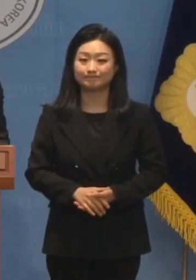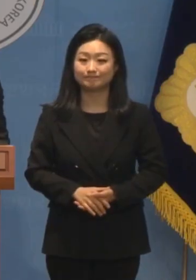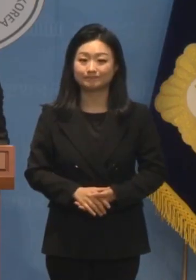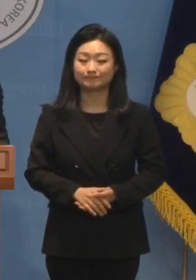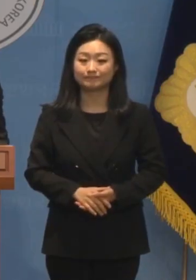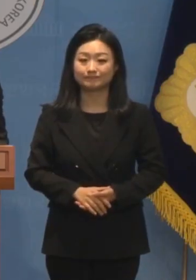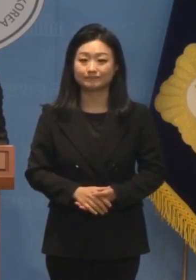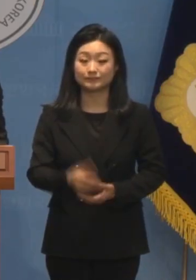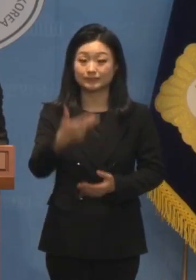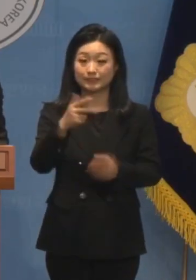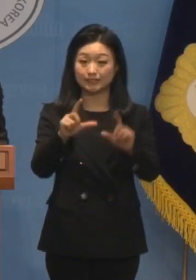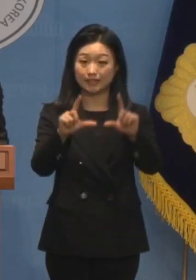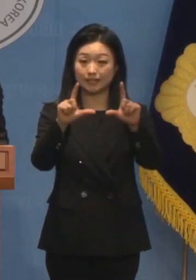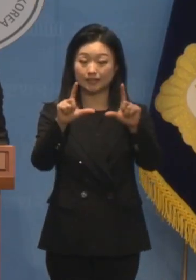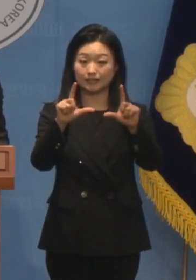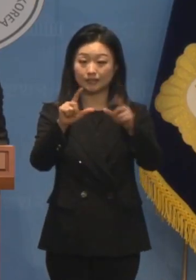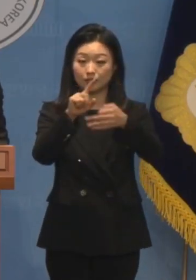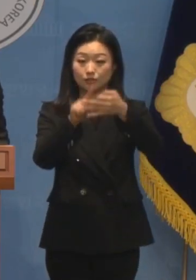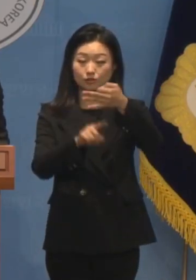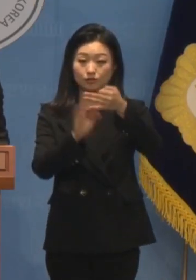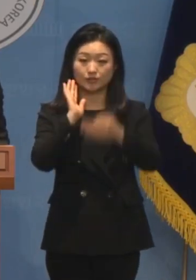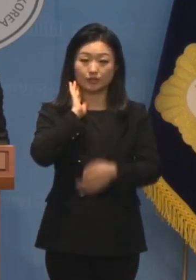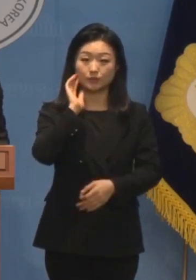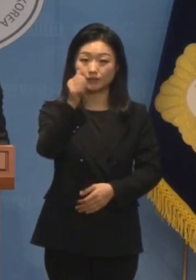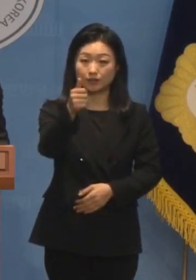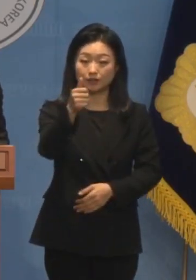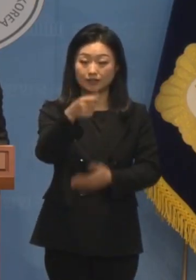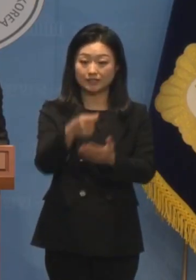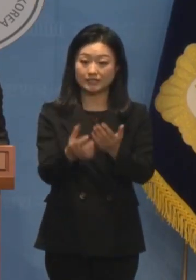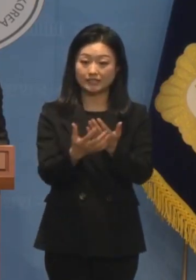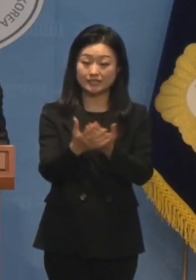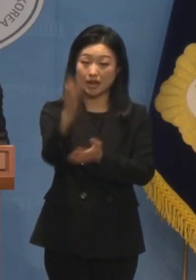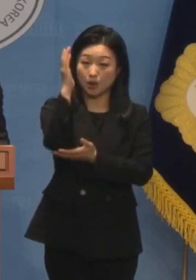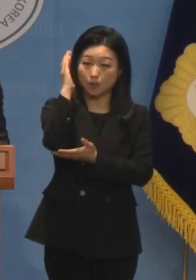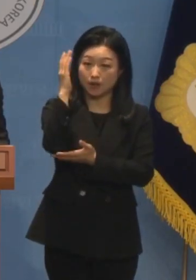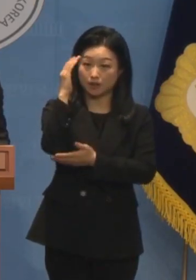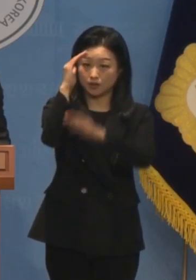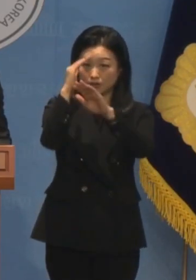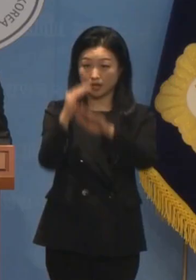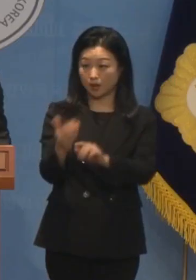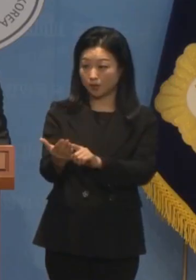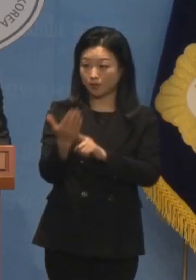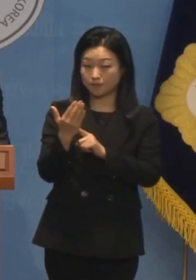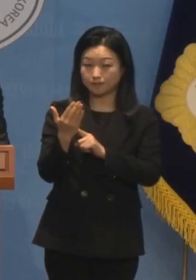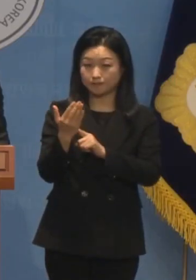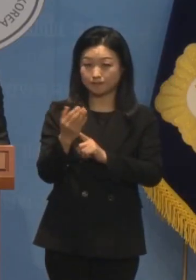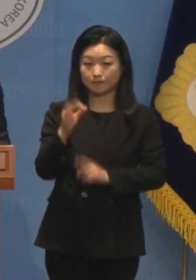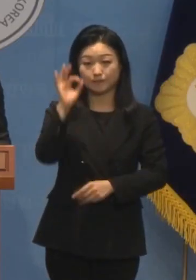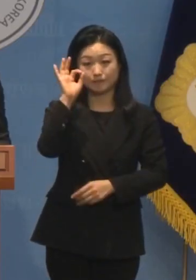오늘 7일 날 있을 윤석열 대통령의 기자회견과 관련해서 한 말씀 드리겠습니다.